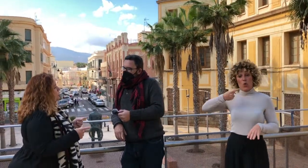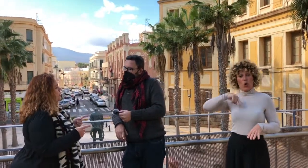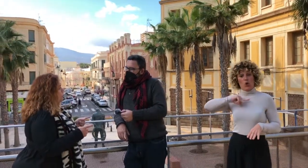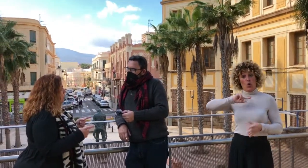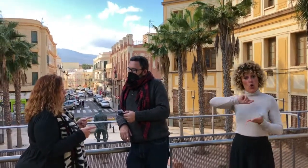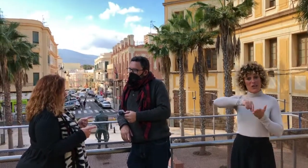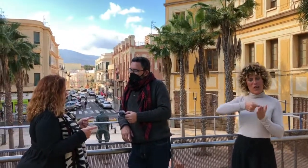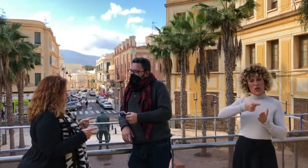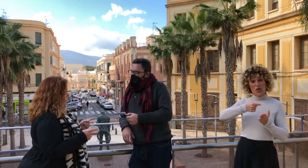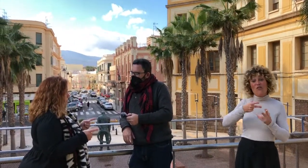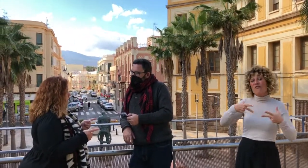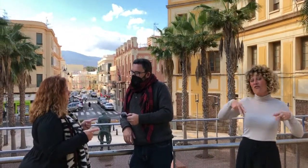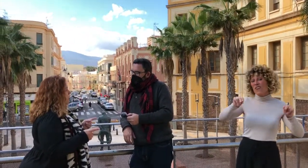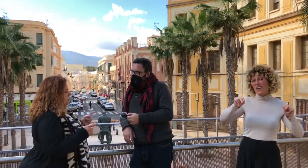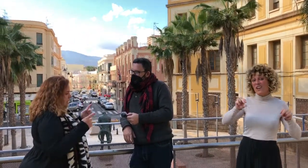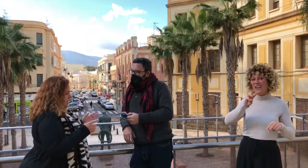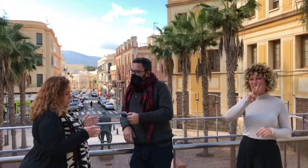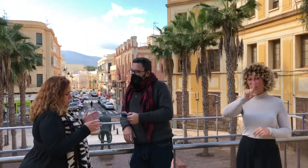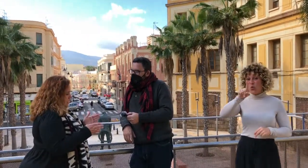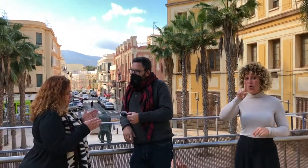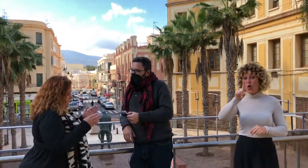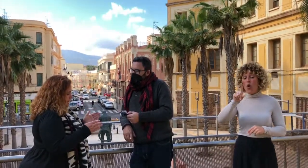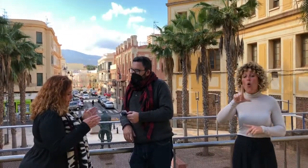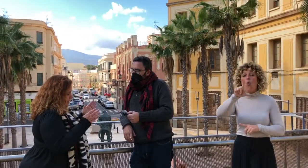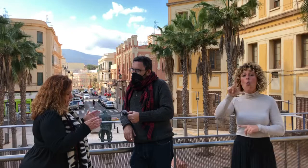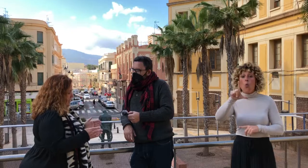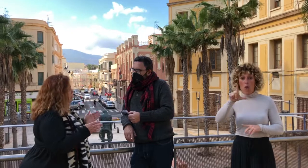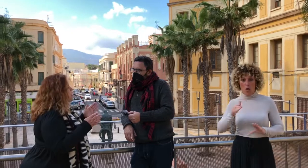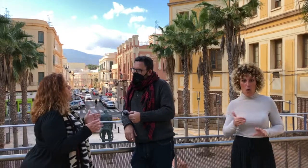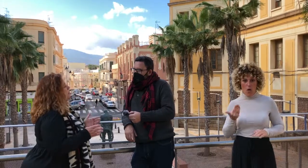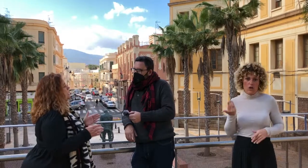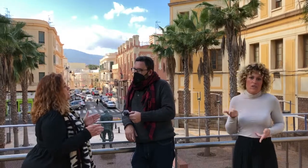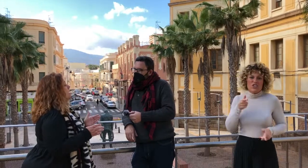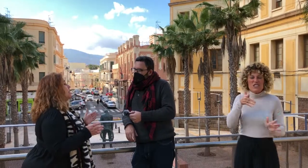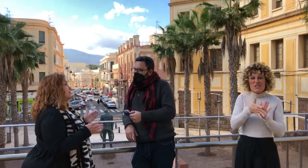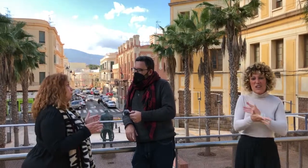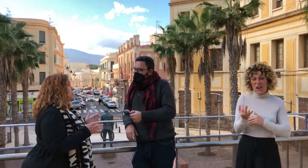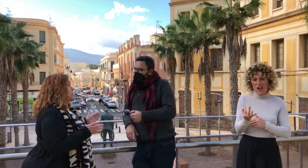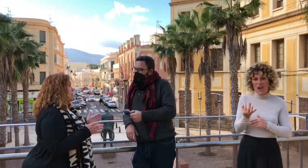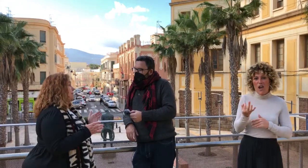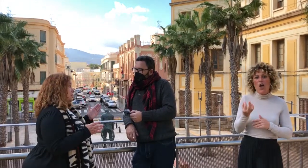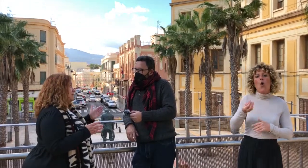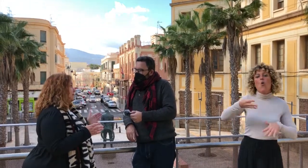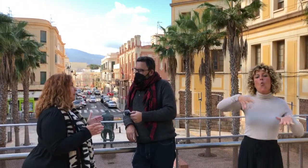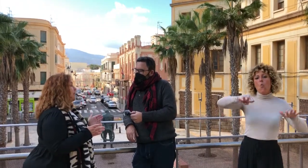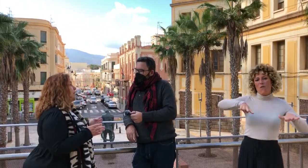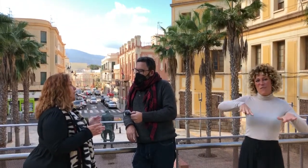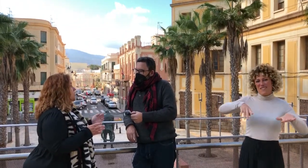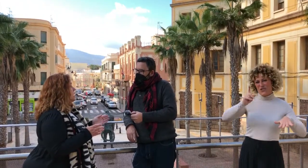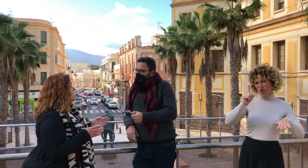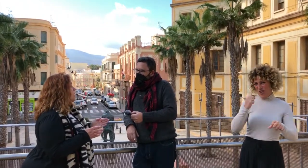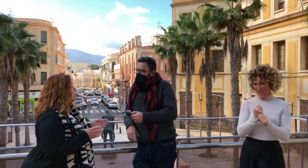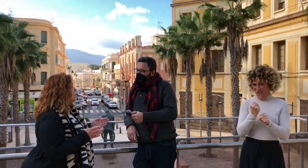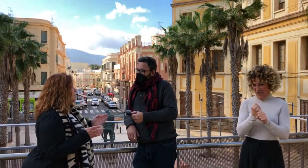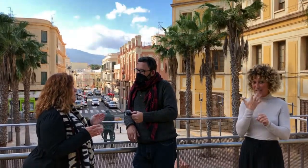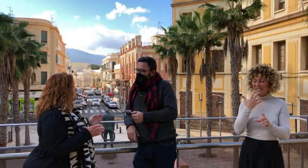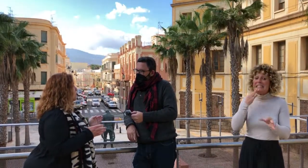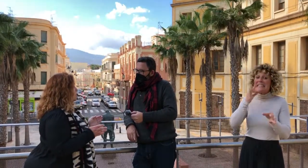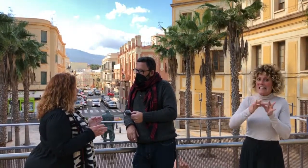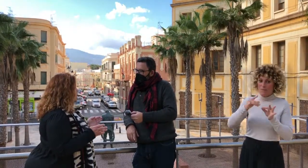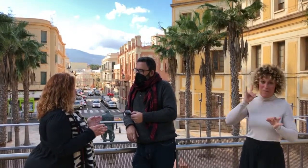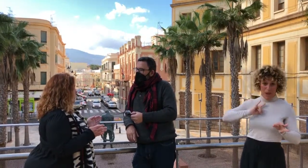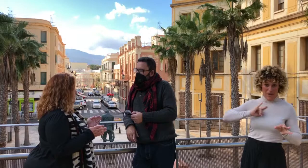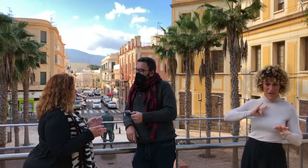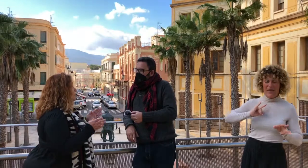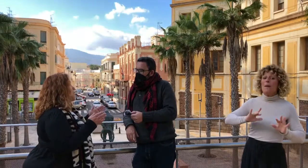31 de julio. Ajá. Entonces, eso implica que trabajamos 9 meses. Si tú nos llamas en septiembre, si ya nos llamas en noviembre, ya son